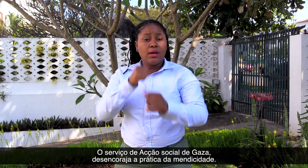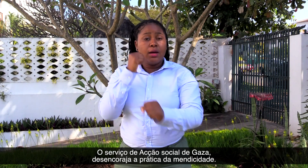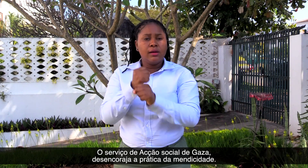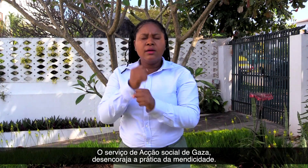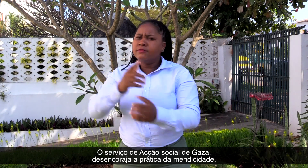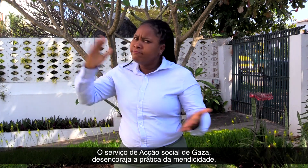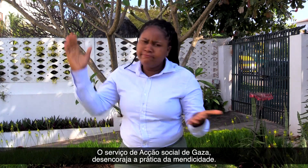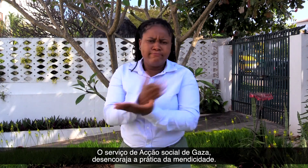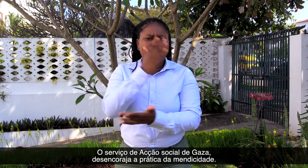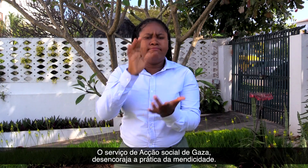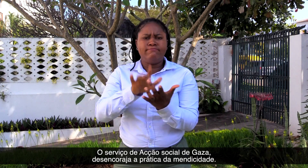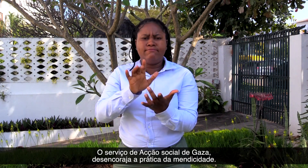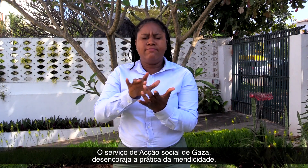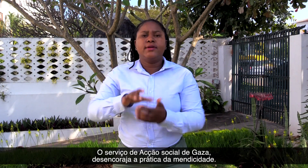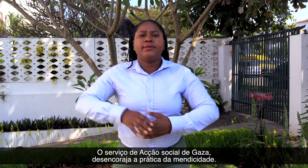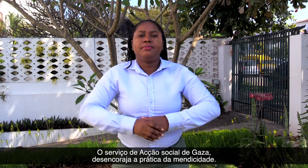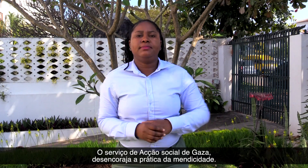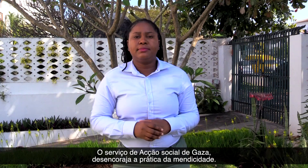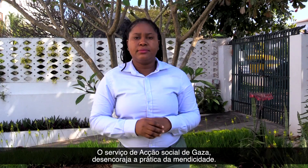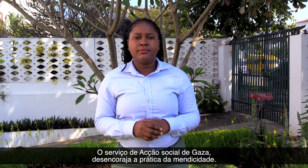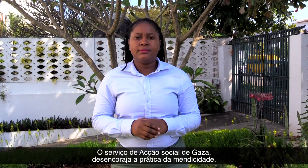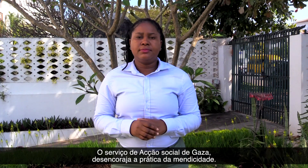prática da mendicidade.